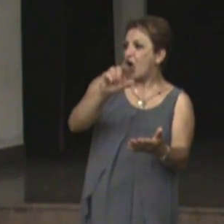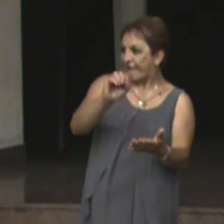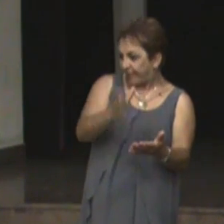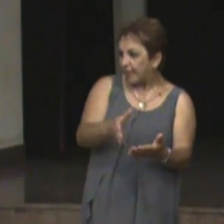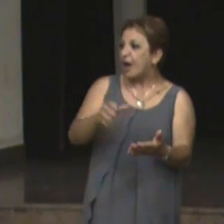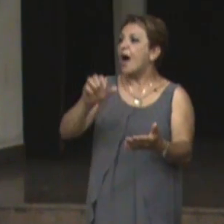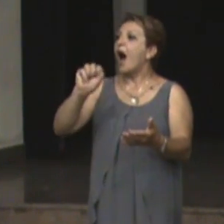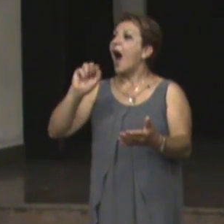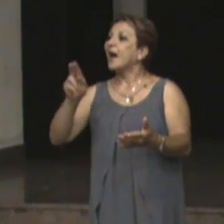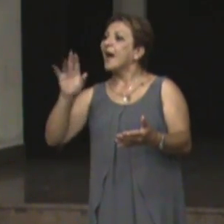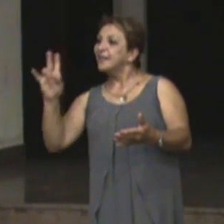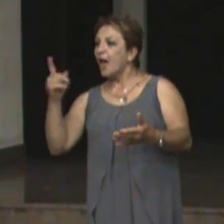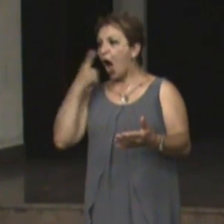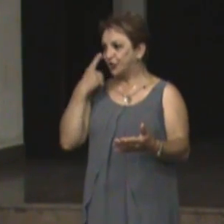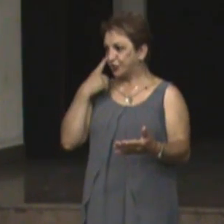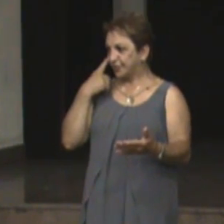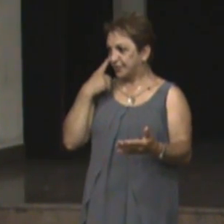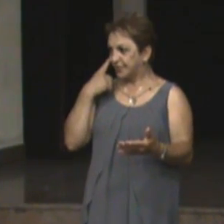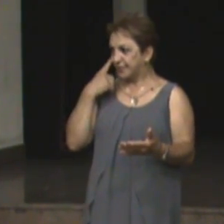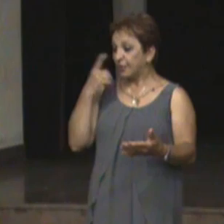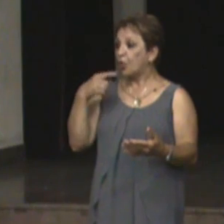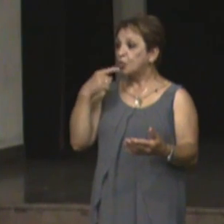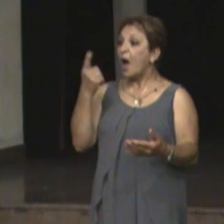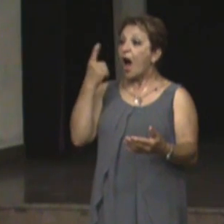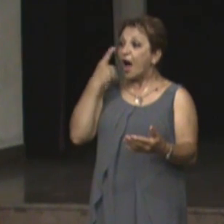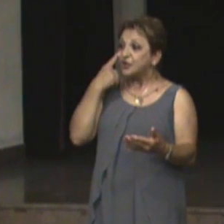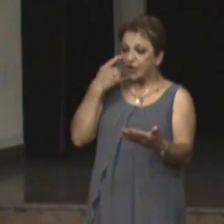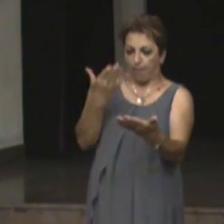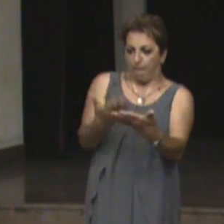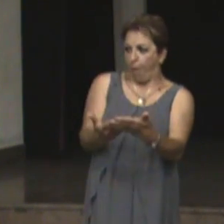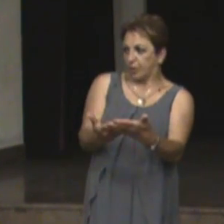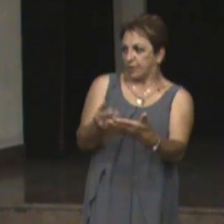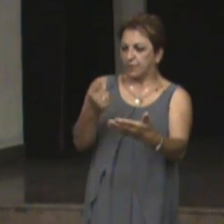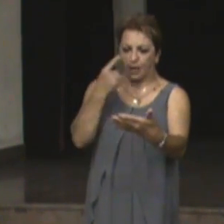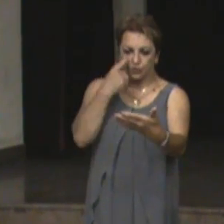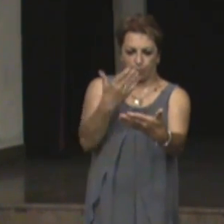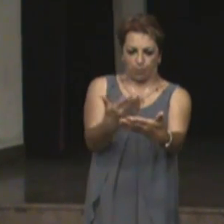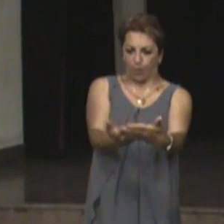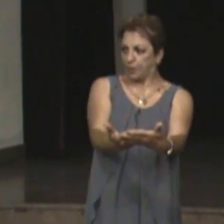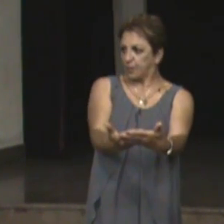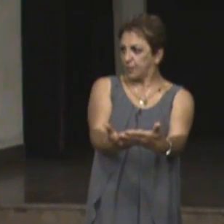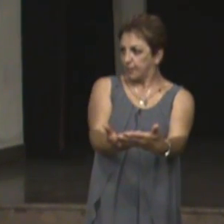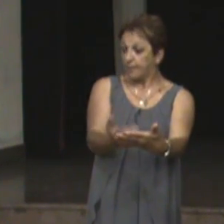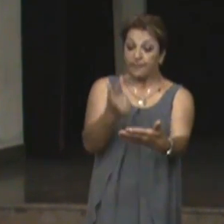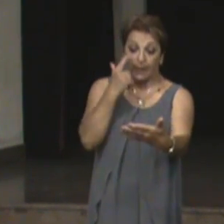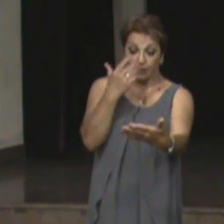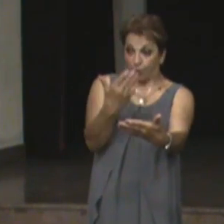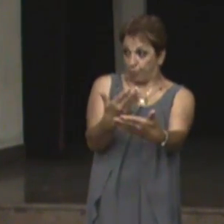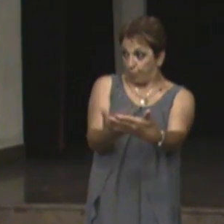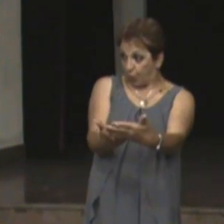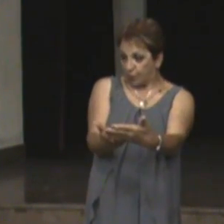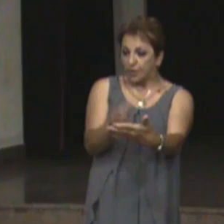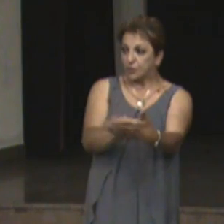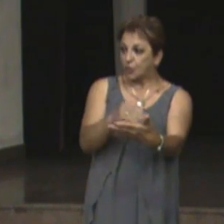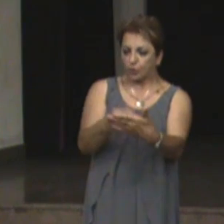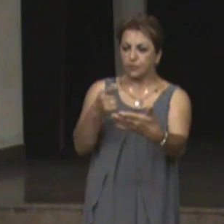խոսում ենք կամ խոսելու ենք մի երևույթի մասին, որը ինչ-որ բան, ինչ-որ պատկեր, ինչ-որ խորհուրդ պիտի մեր